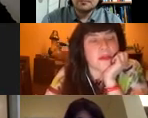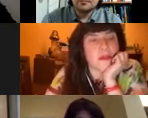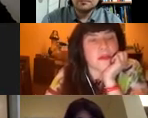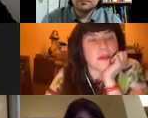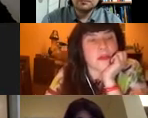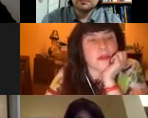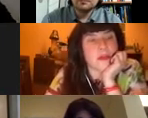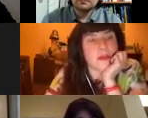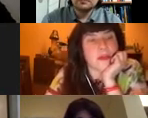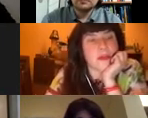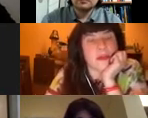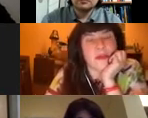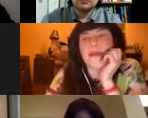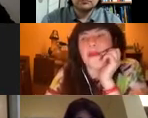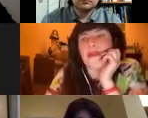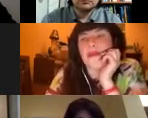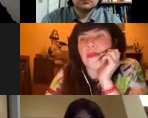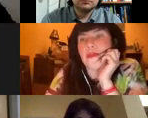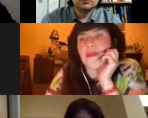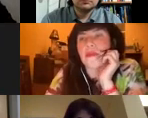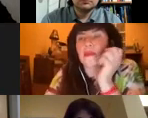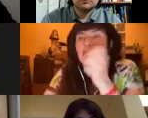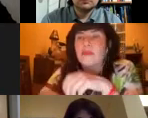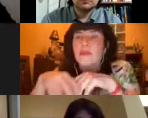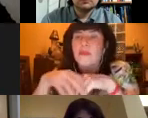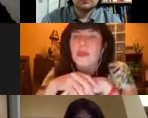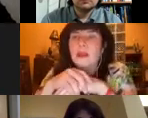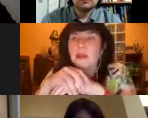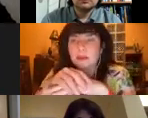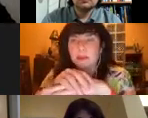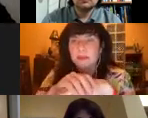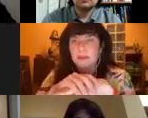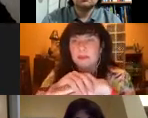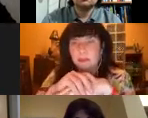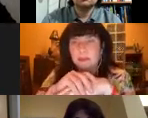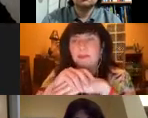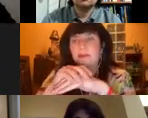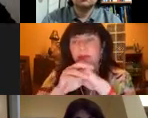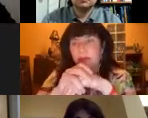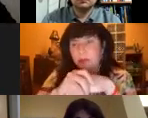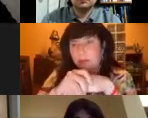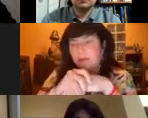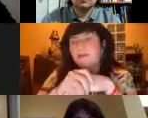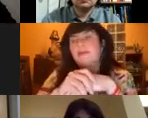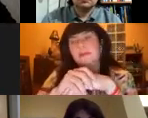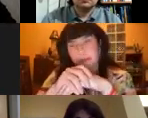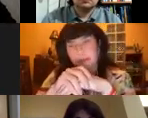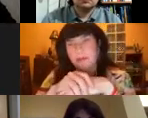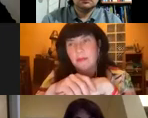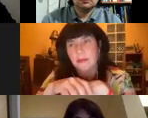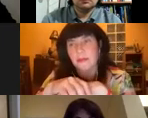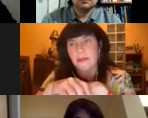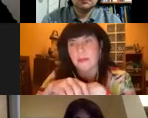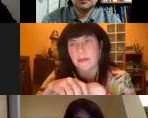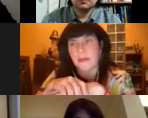estábamos mirando era una construcción como los conceptos de articulación o orquestación de una